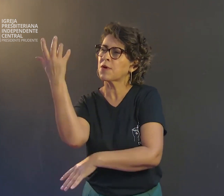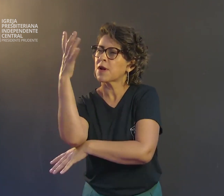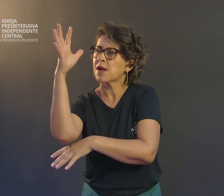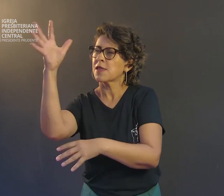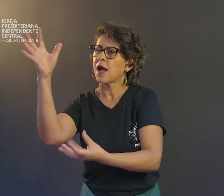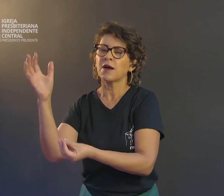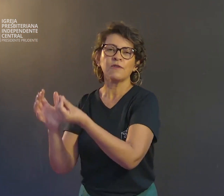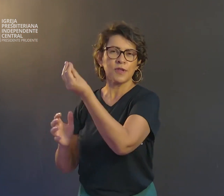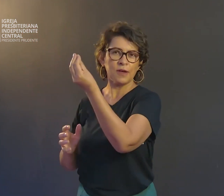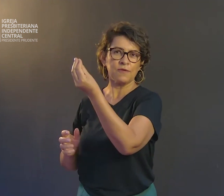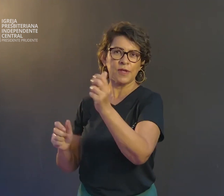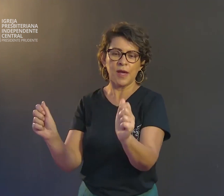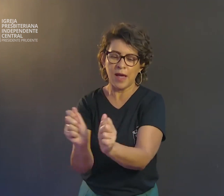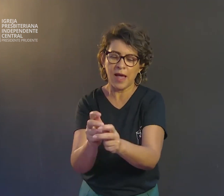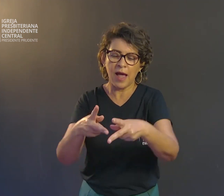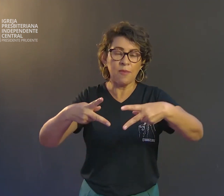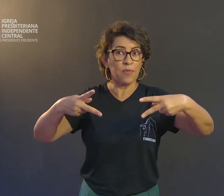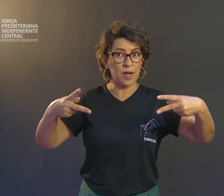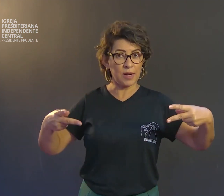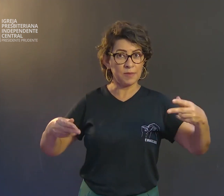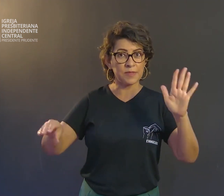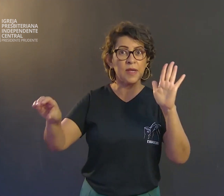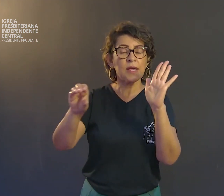Apocalipse, capítulo 2, verso 7.